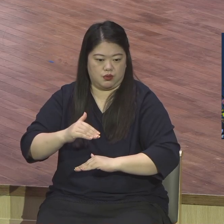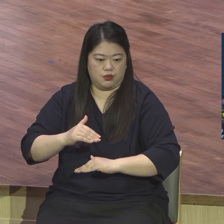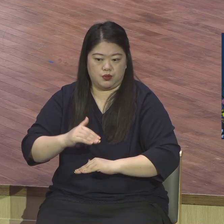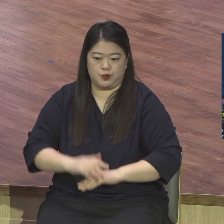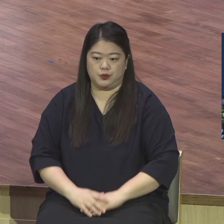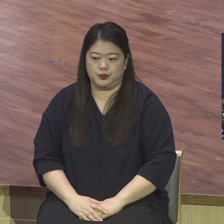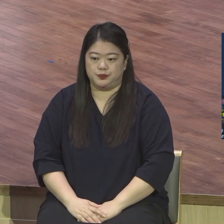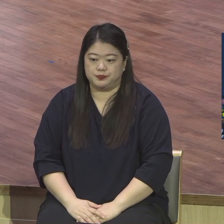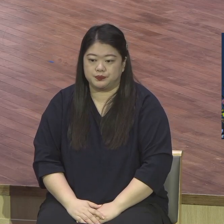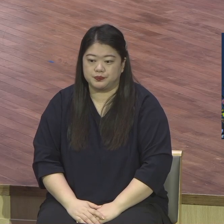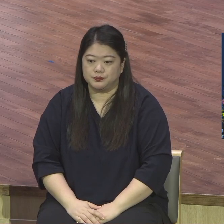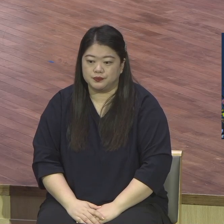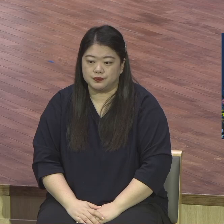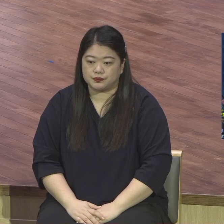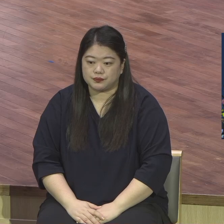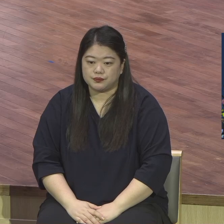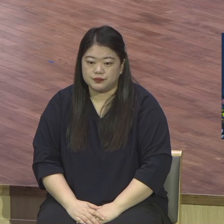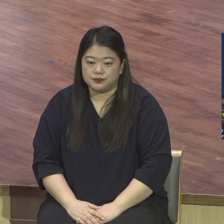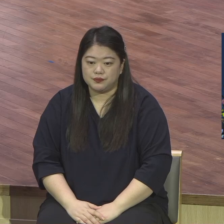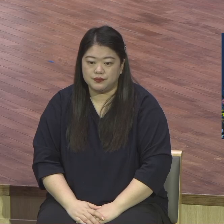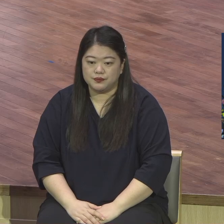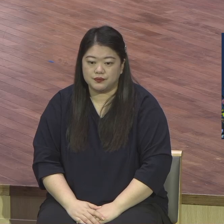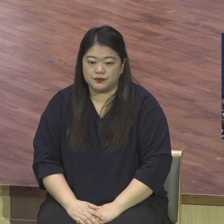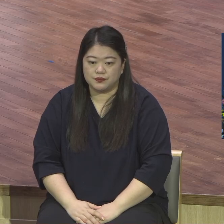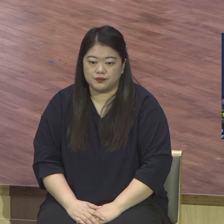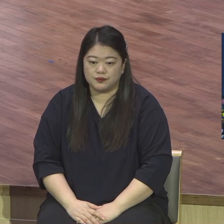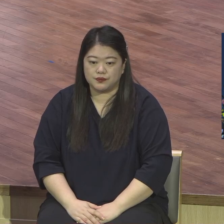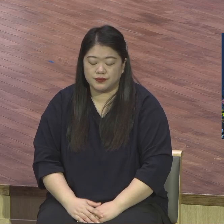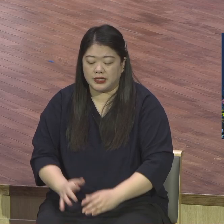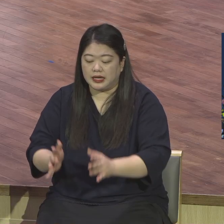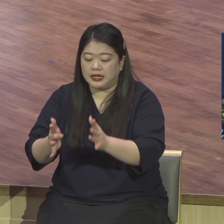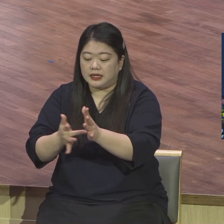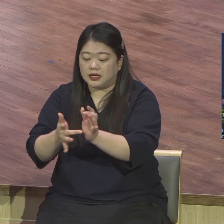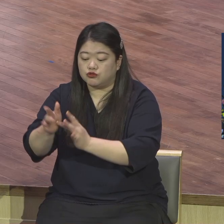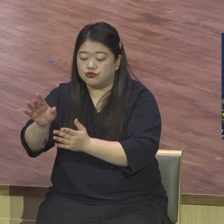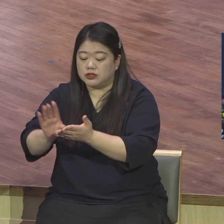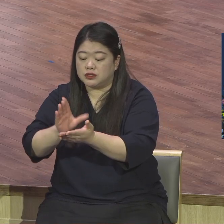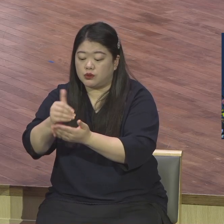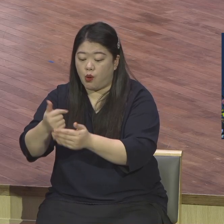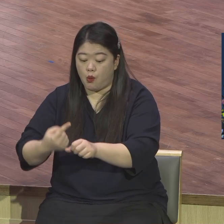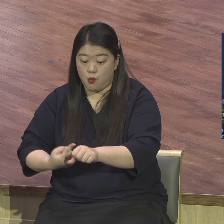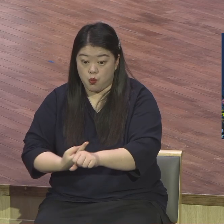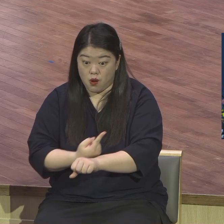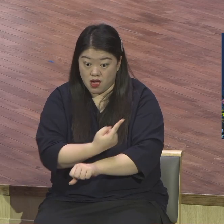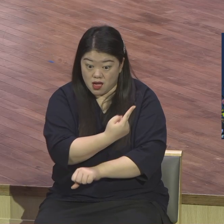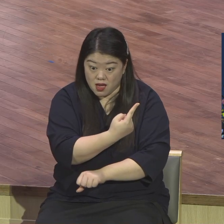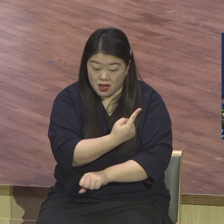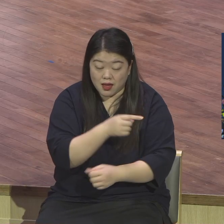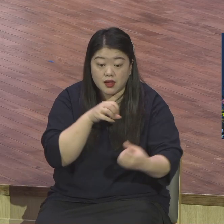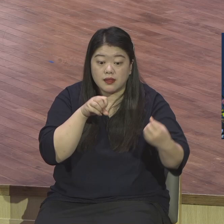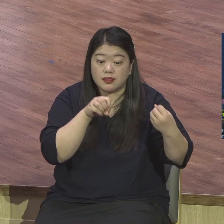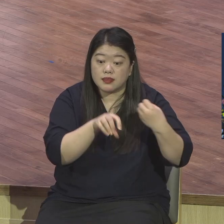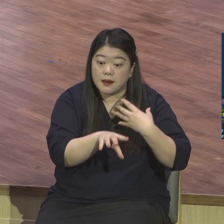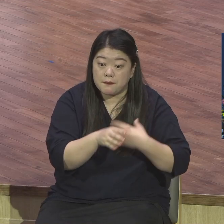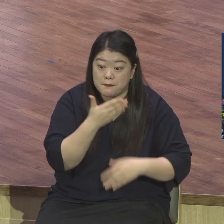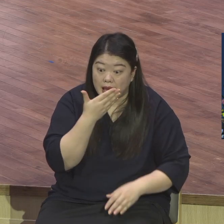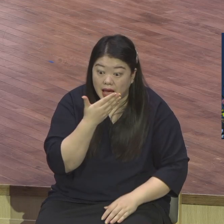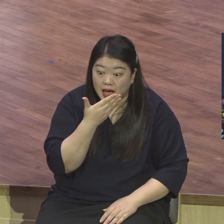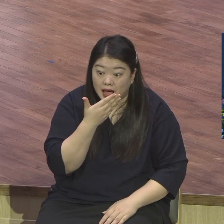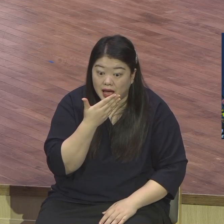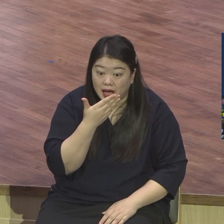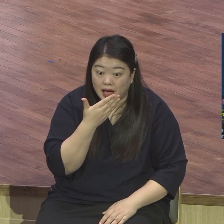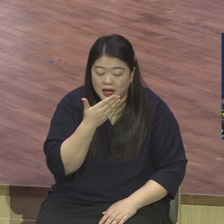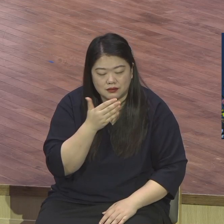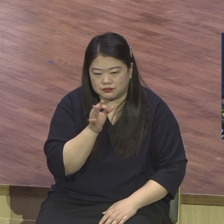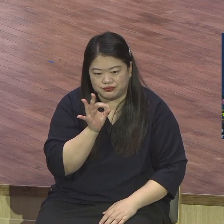성도 여러분, 예수 그리스도 외에는 답이 없습니다. 내 남편, 내